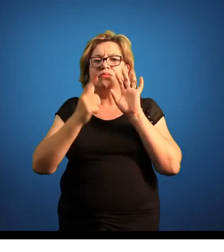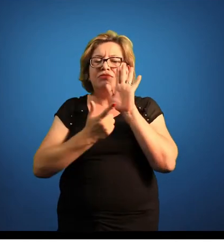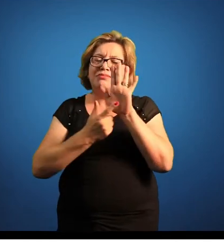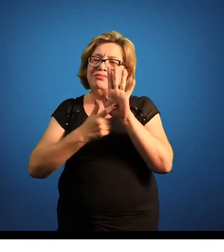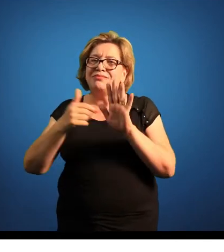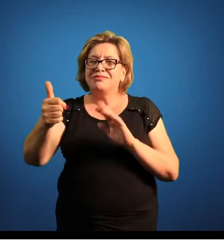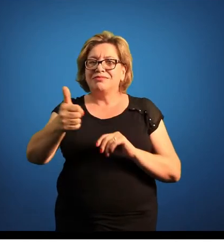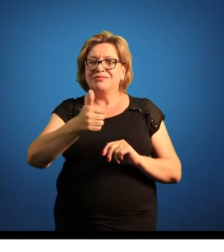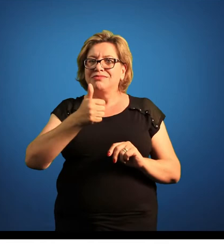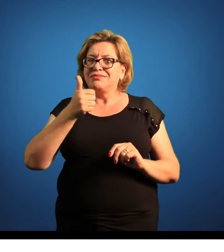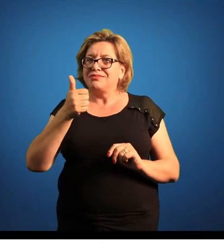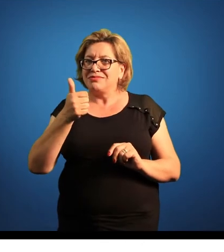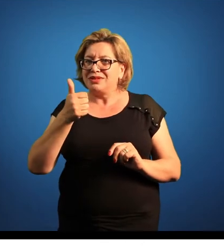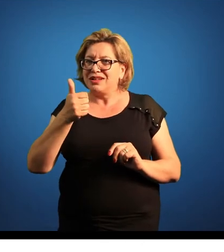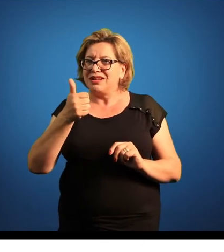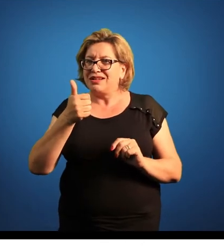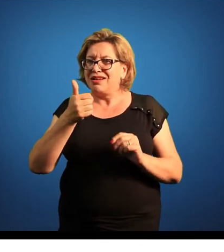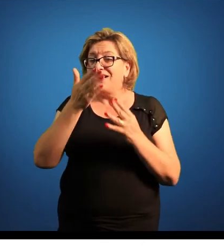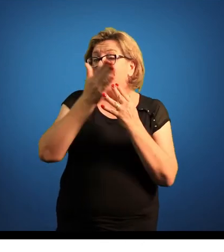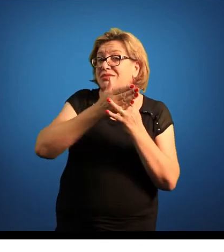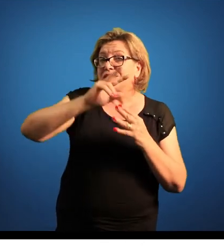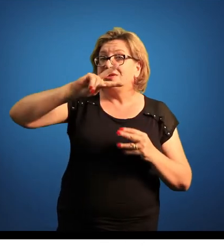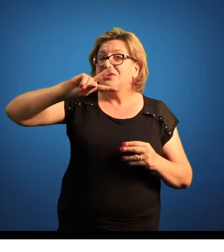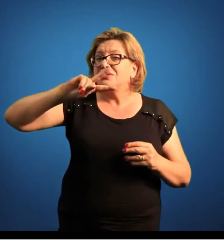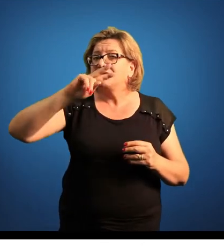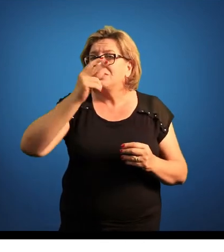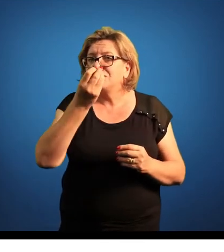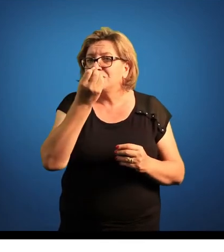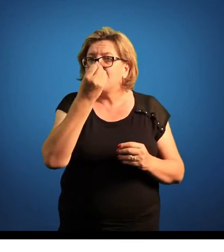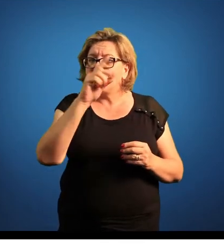2.000? Ou a moda?